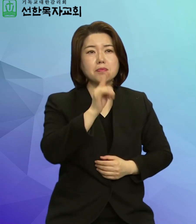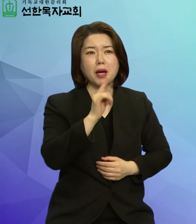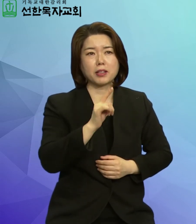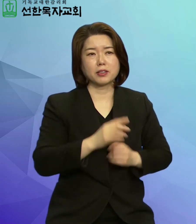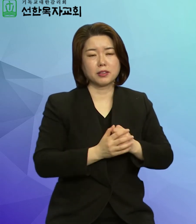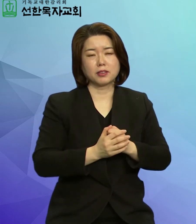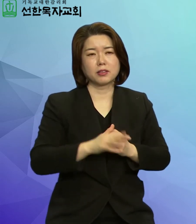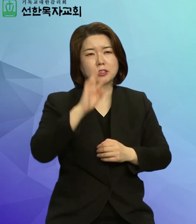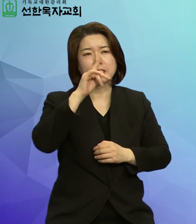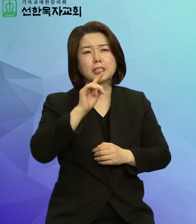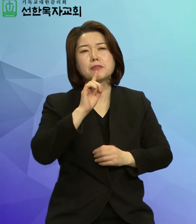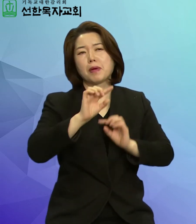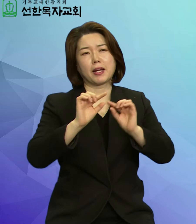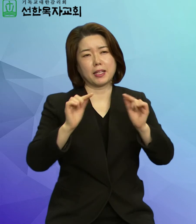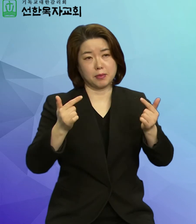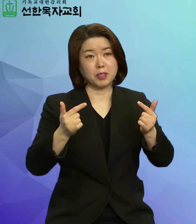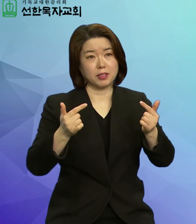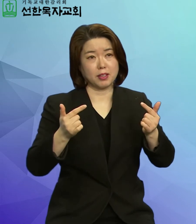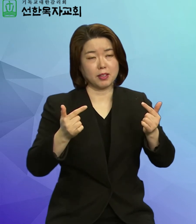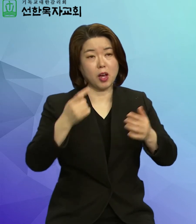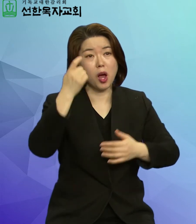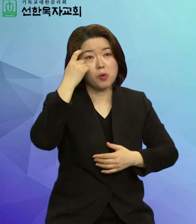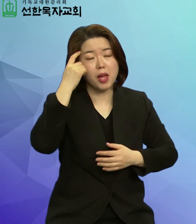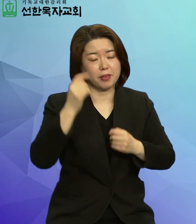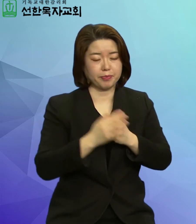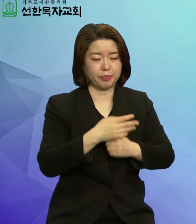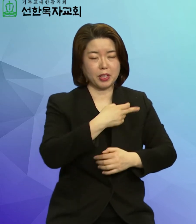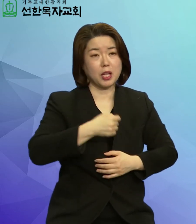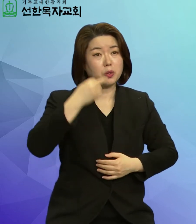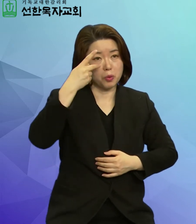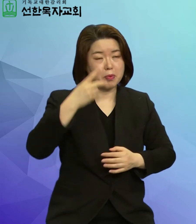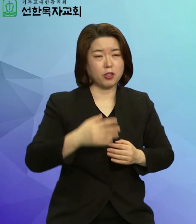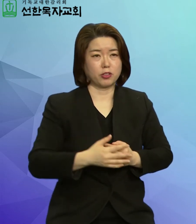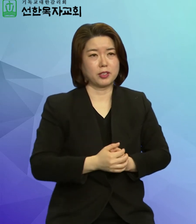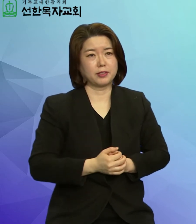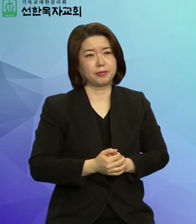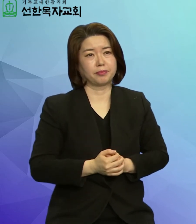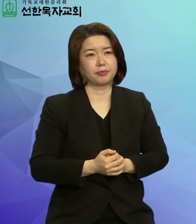그러나 이 말이 사실 틀린 말이 아닙니다. 사도 바울은